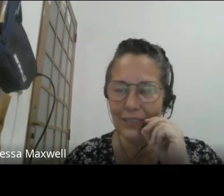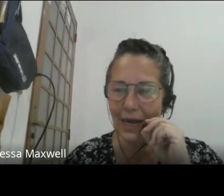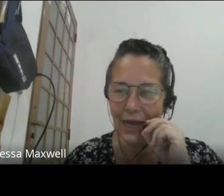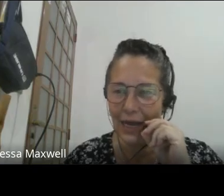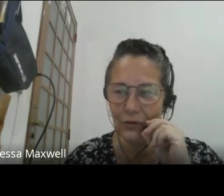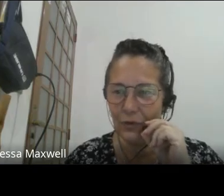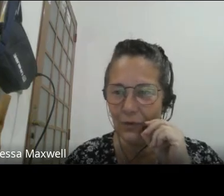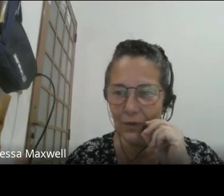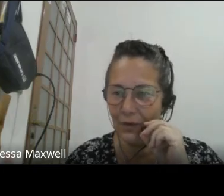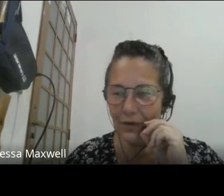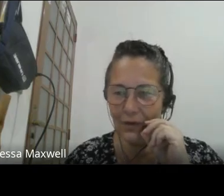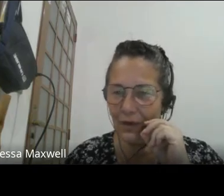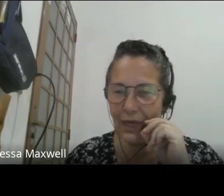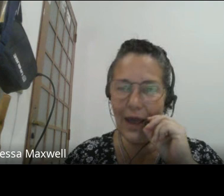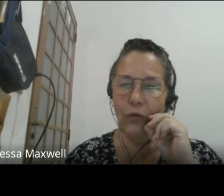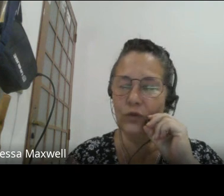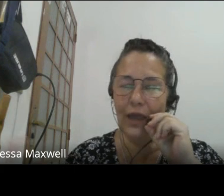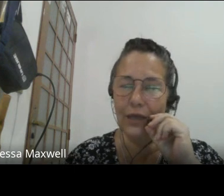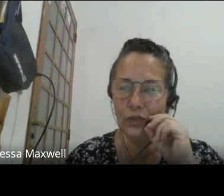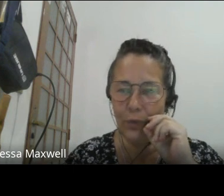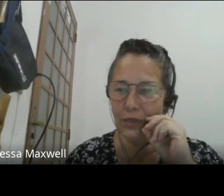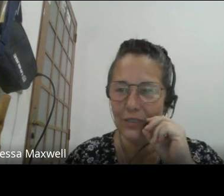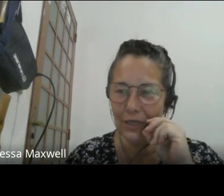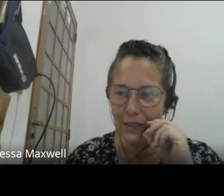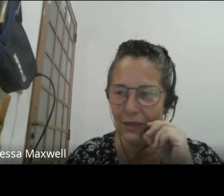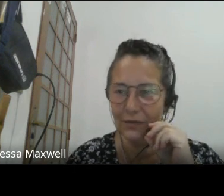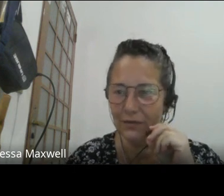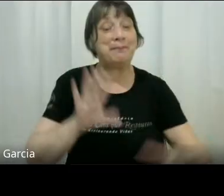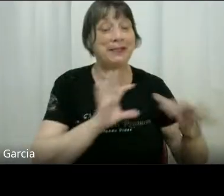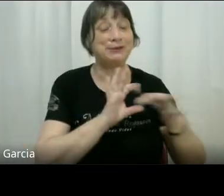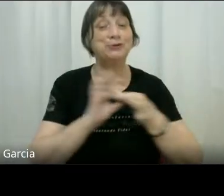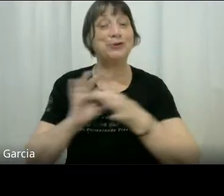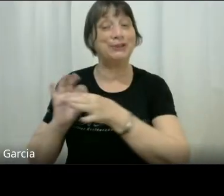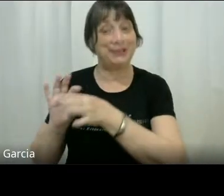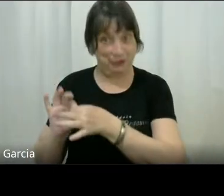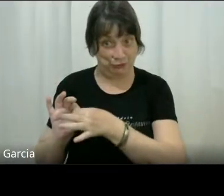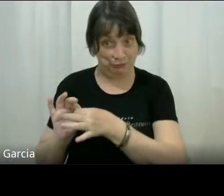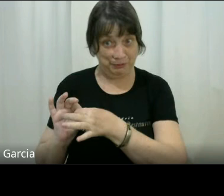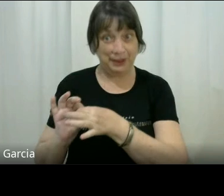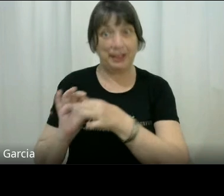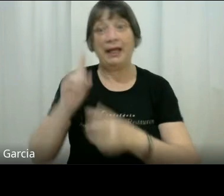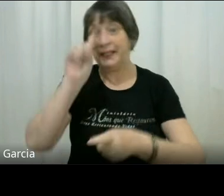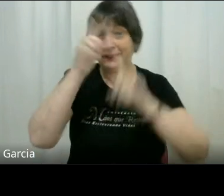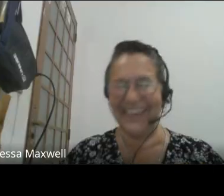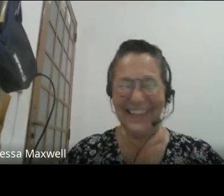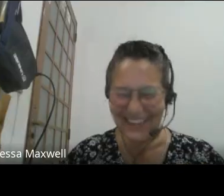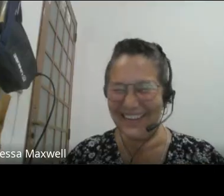assim, artesanato, criar um texto, pode ser assim? Aí depende do contexto. Então.